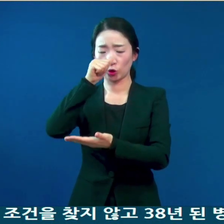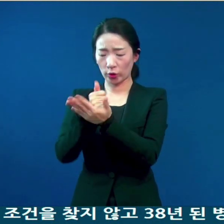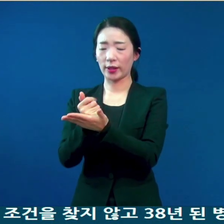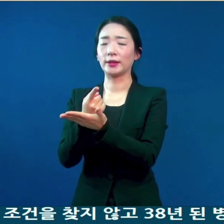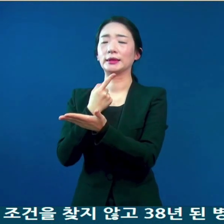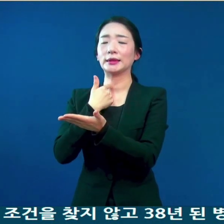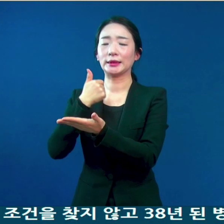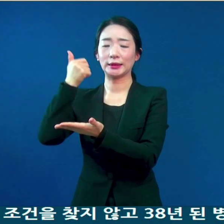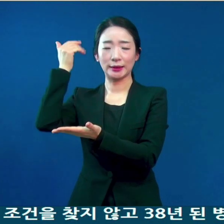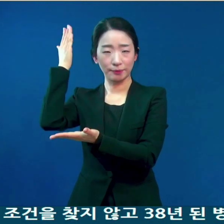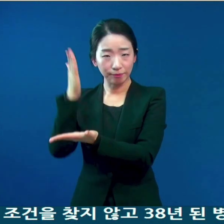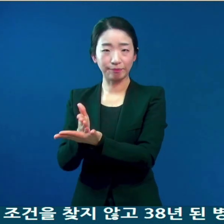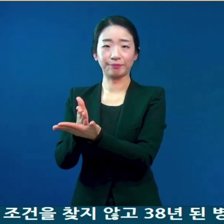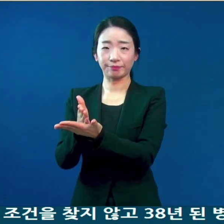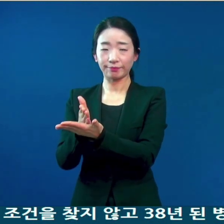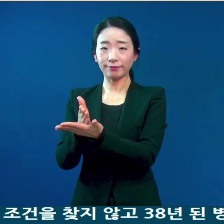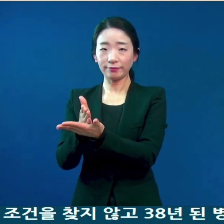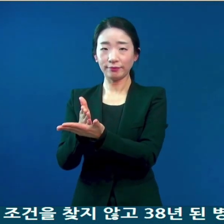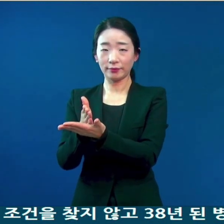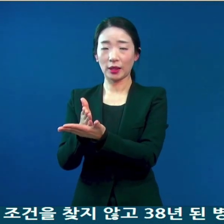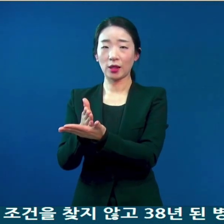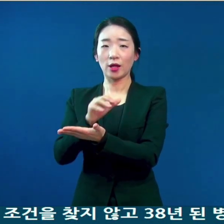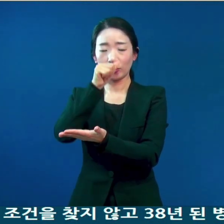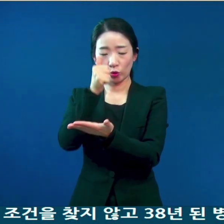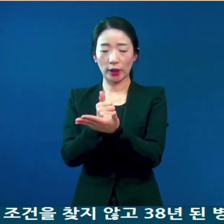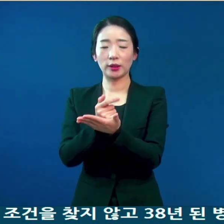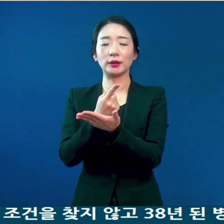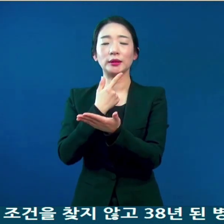짓지 않는 삶으로 옮겨져야 한다는 것이죠.